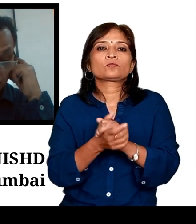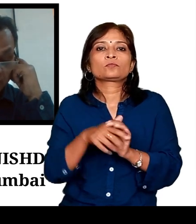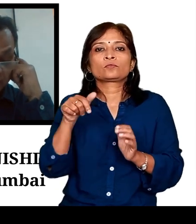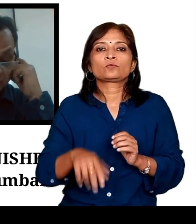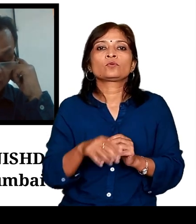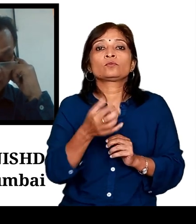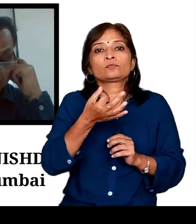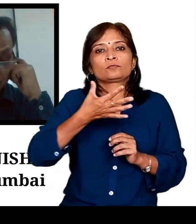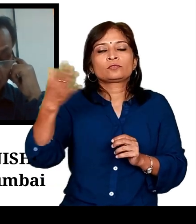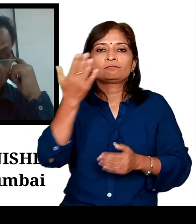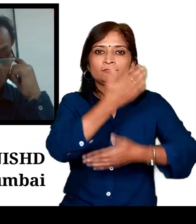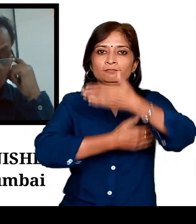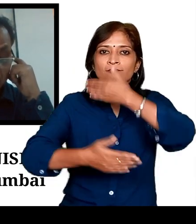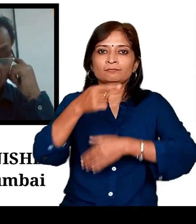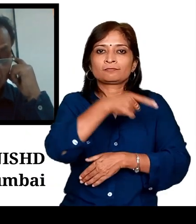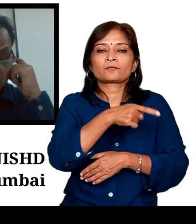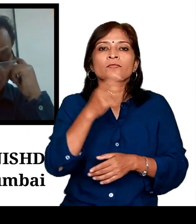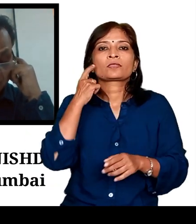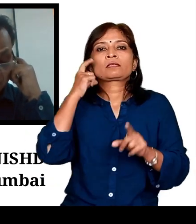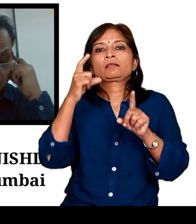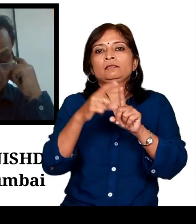UDID जैसे कि यूनिक डिजेबिलिटी